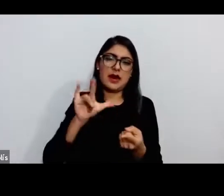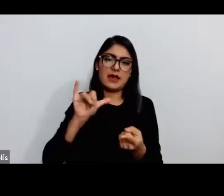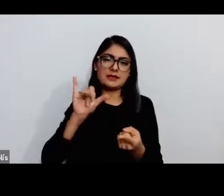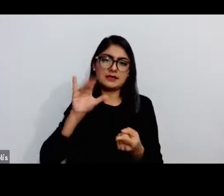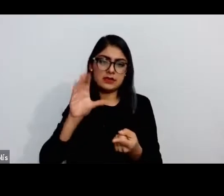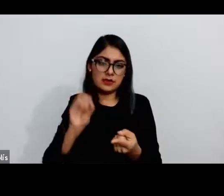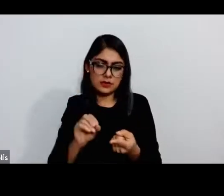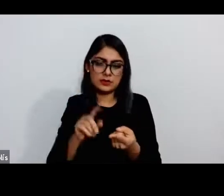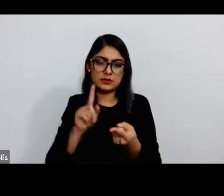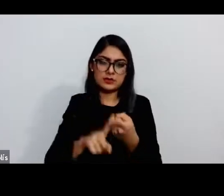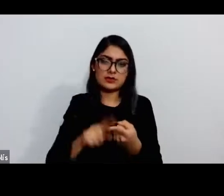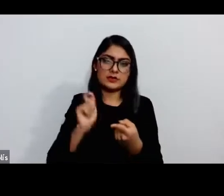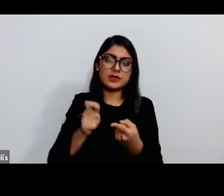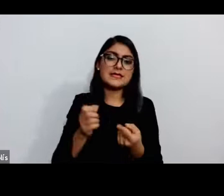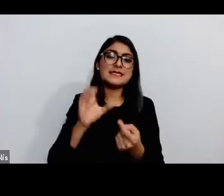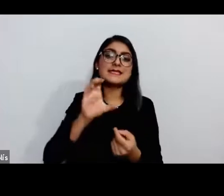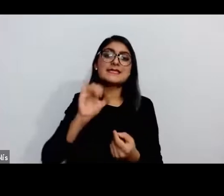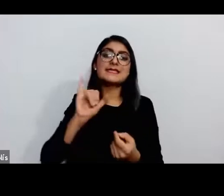y después se agregan